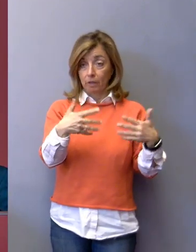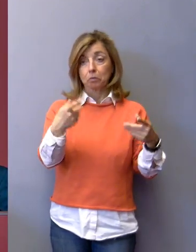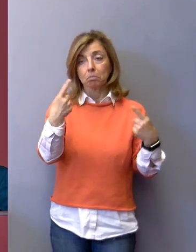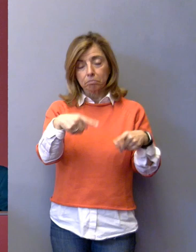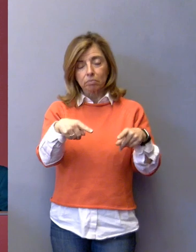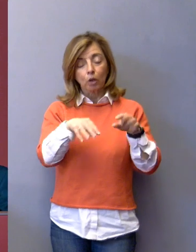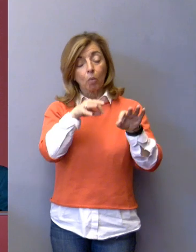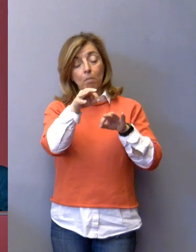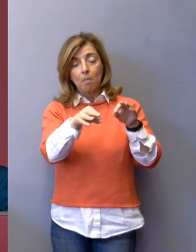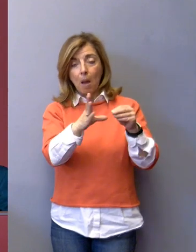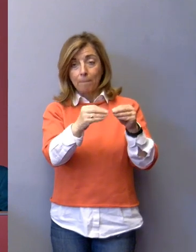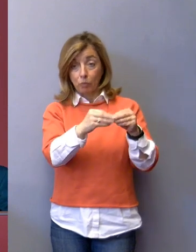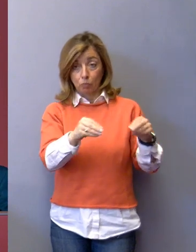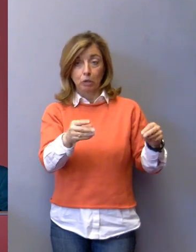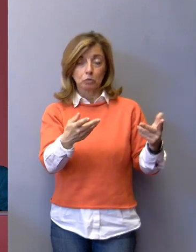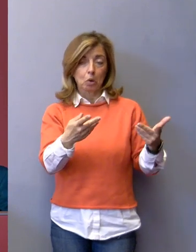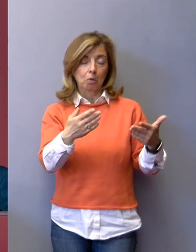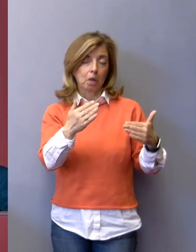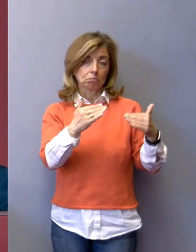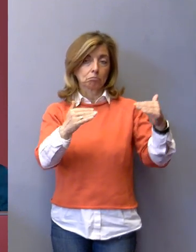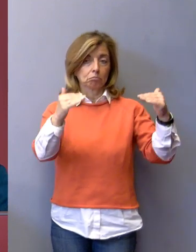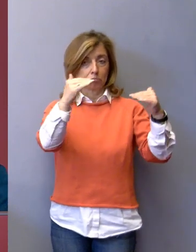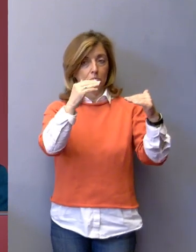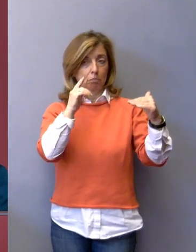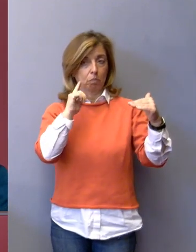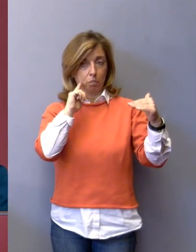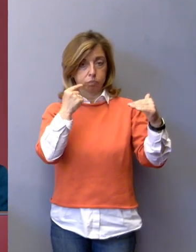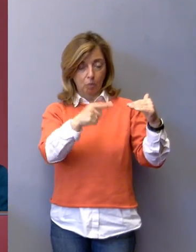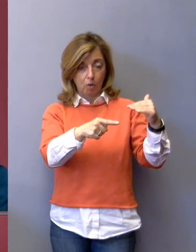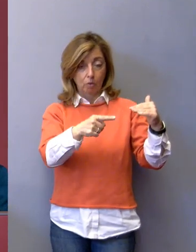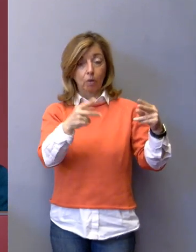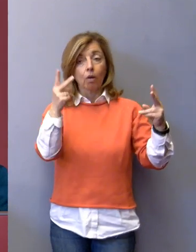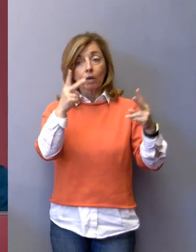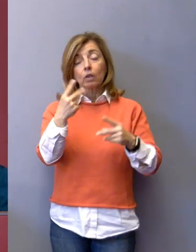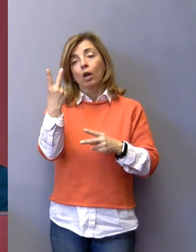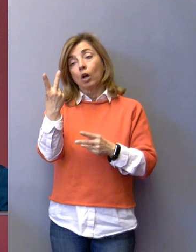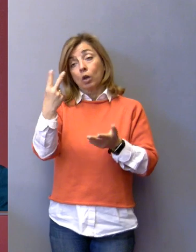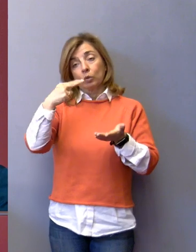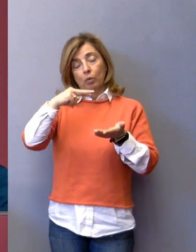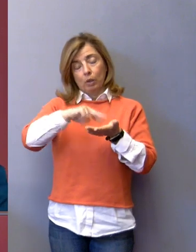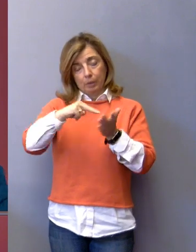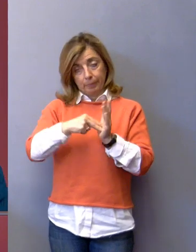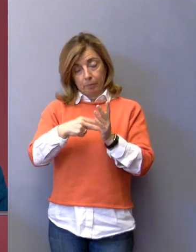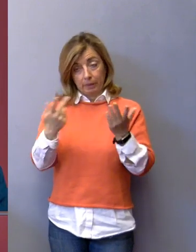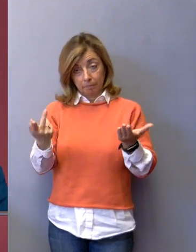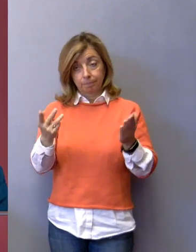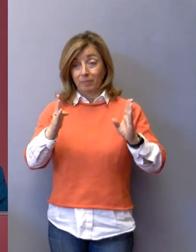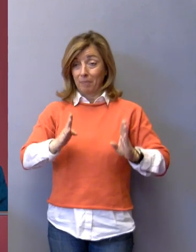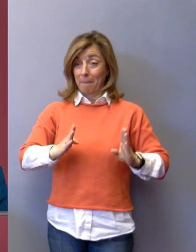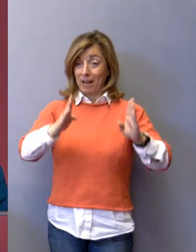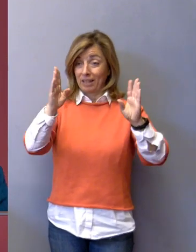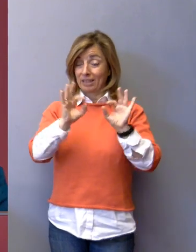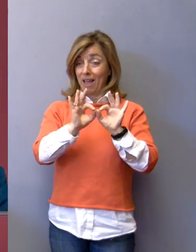buono di questa villa naturalmente ci sono due grandi buchi neri in particolar modo la palazzina